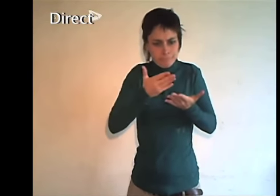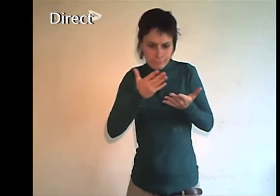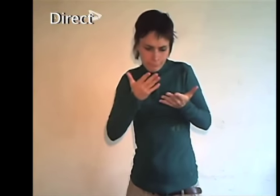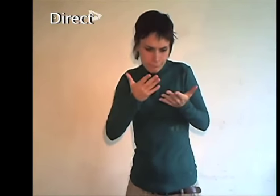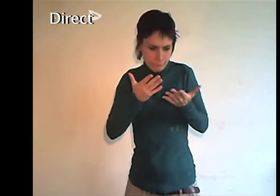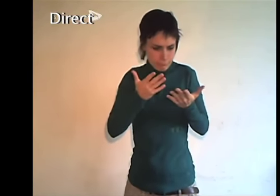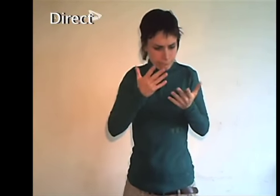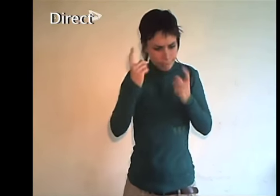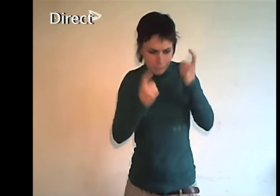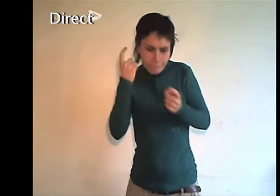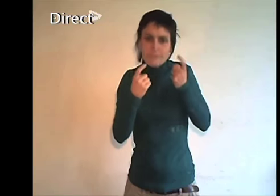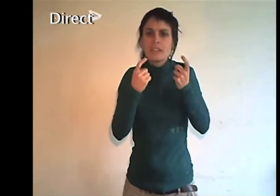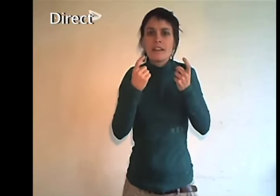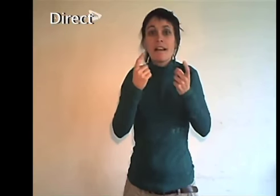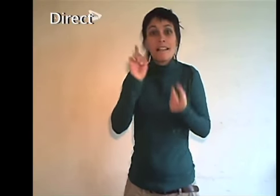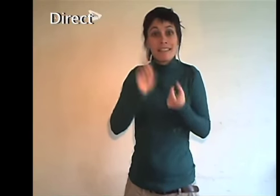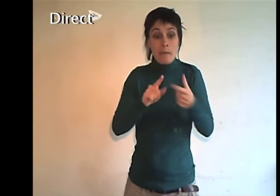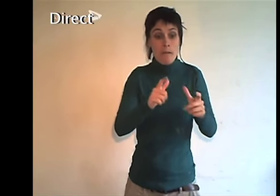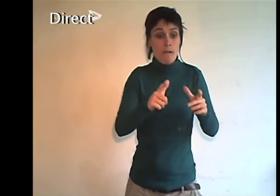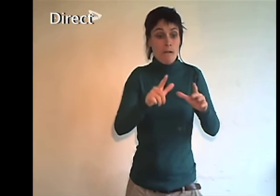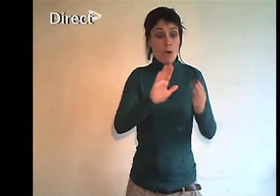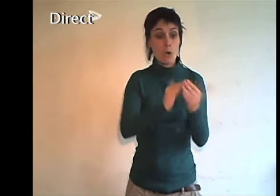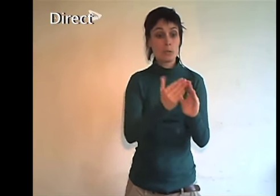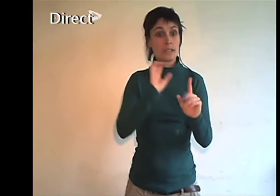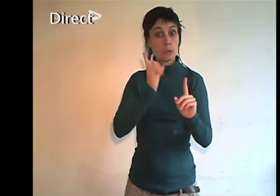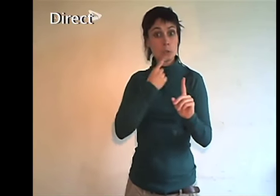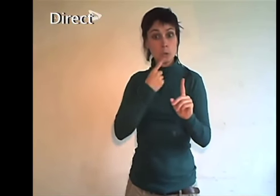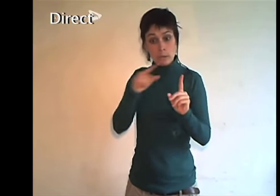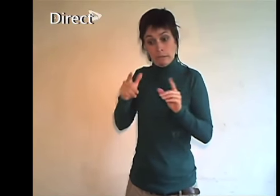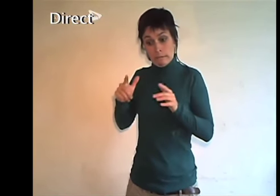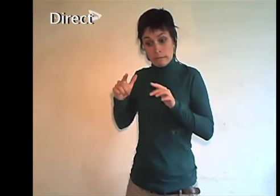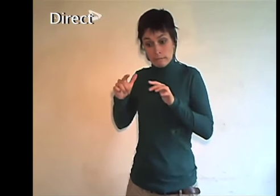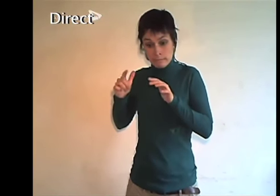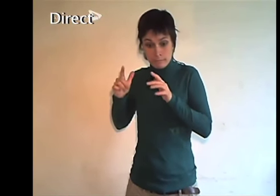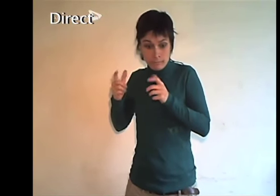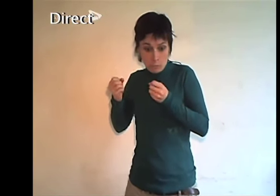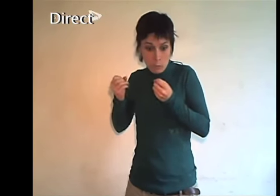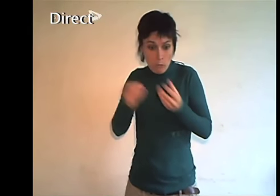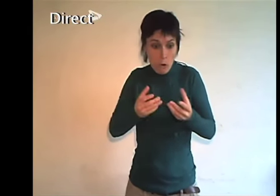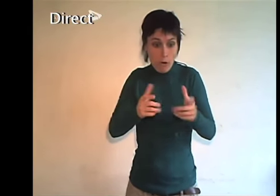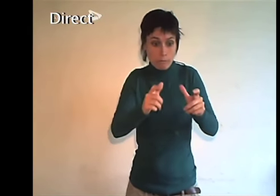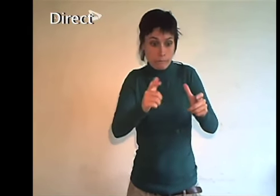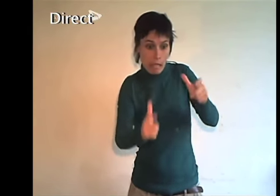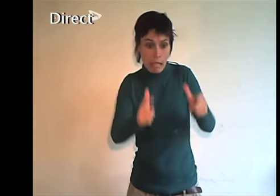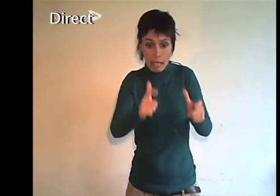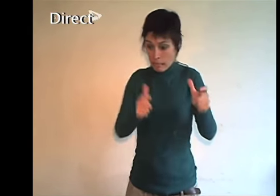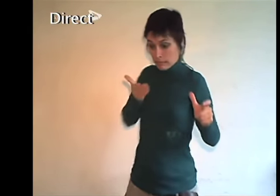la communauté sourde, les sourds et peut-être on va parler technique, on va parler oralisme encore une fois